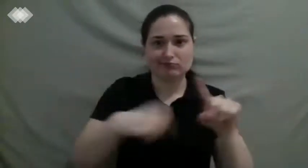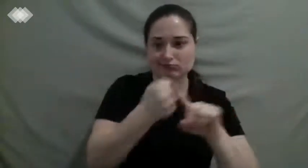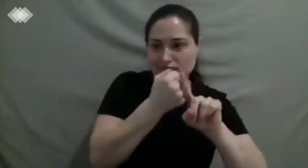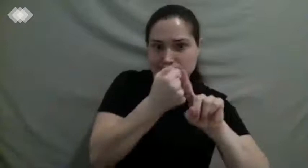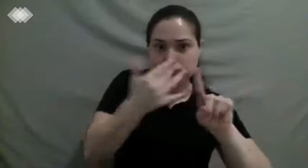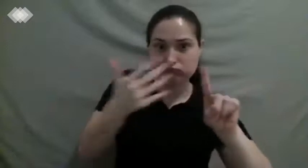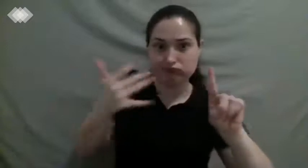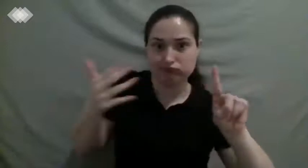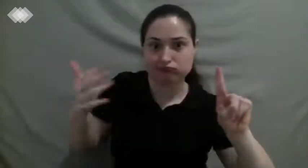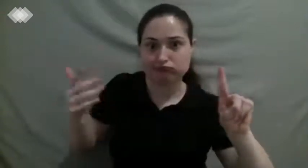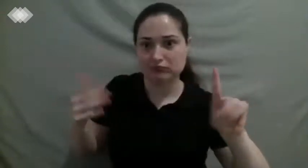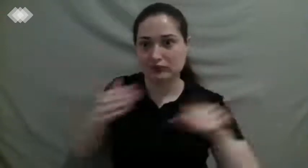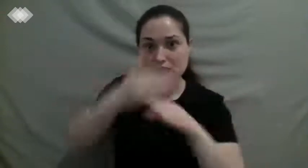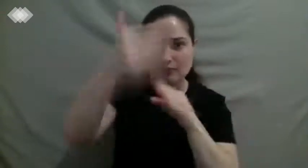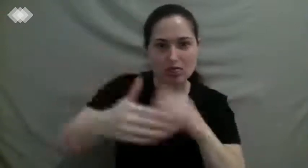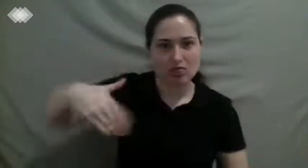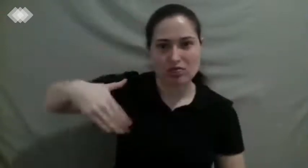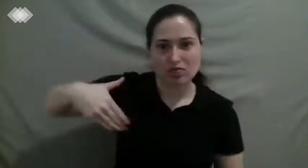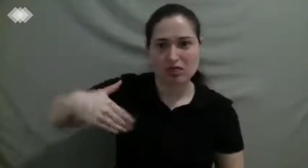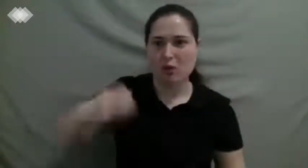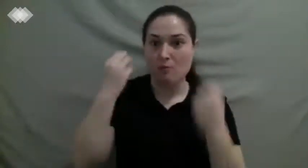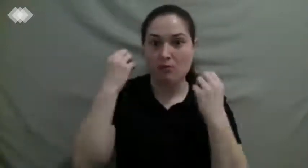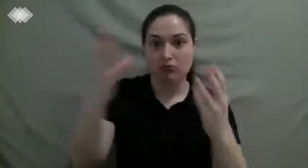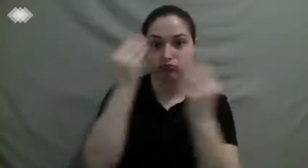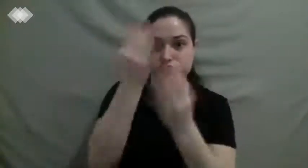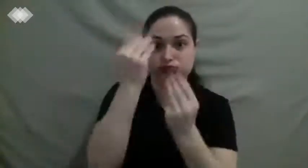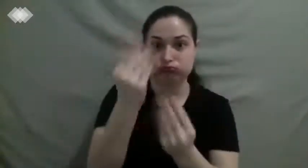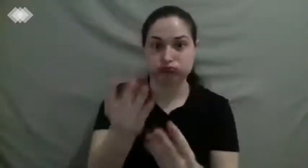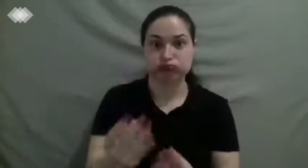de descifrar, porque es mucho contenido y además